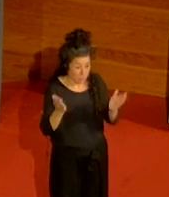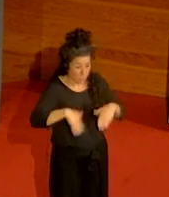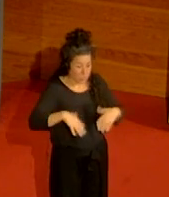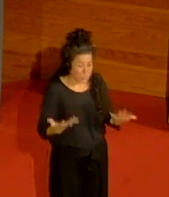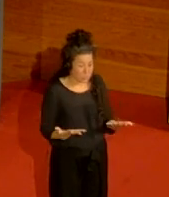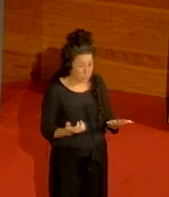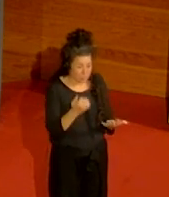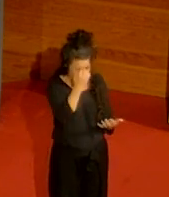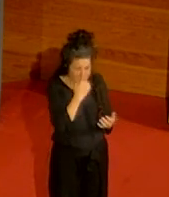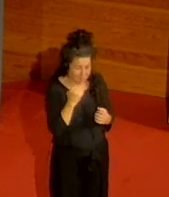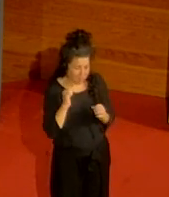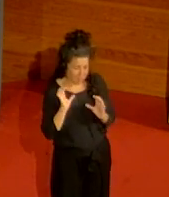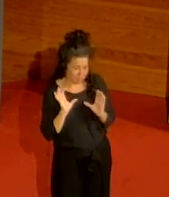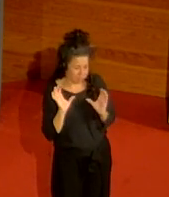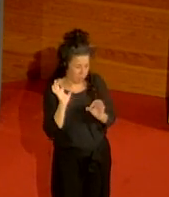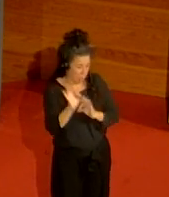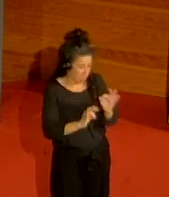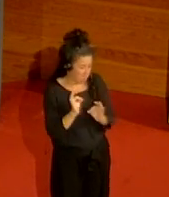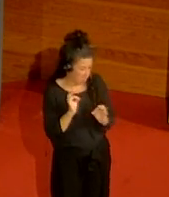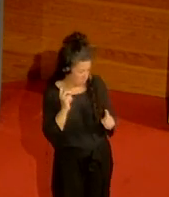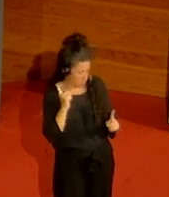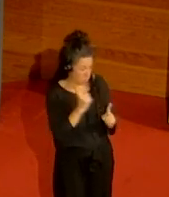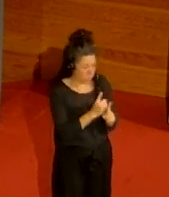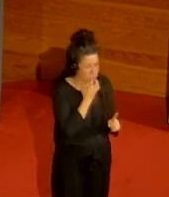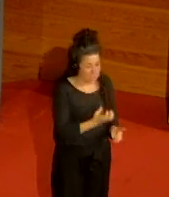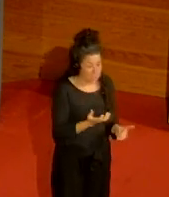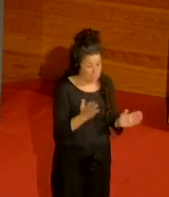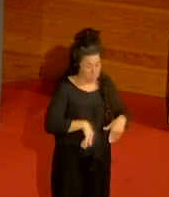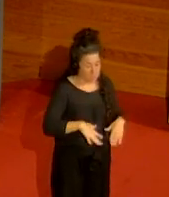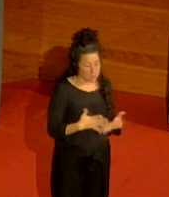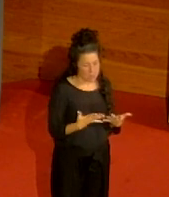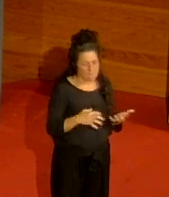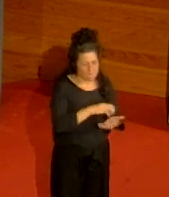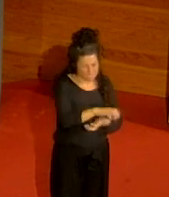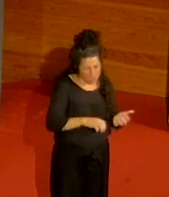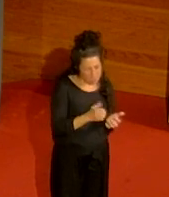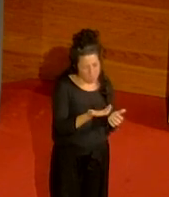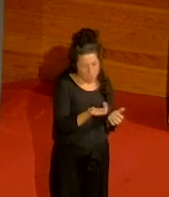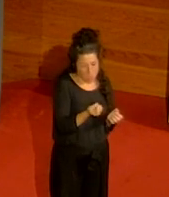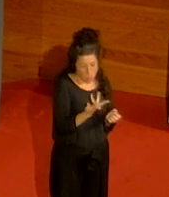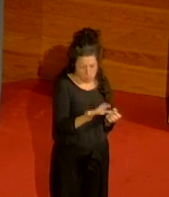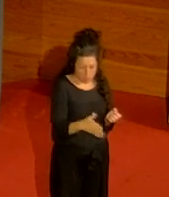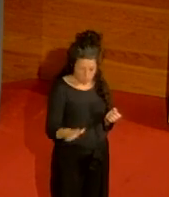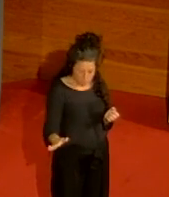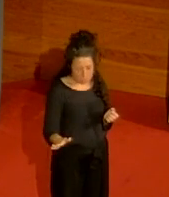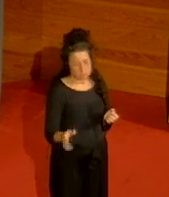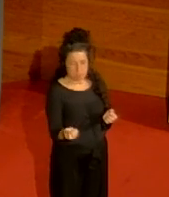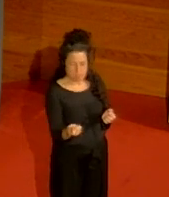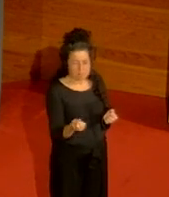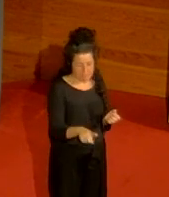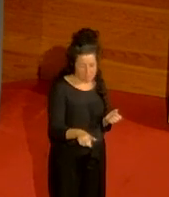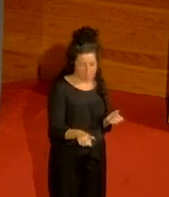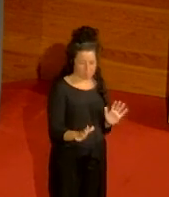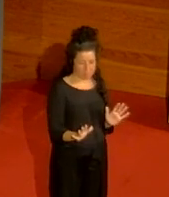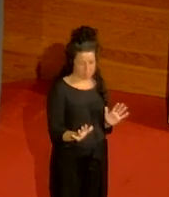pero a nivel de violencia y de muertos estamos muy cerca o sea estamos viviendo una tercera enchufada